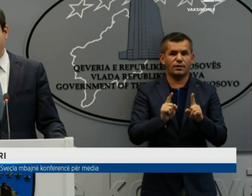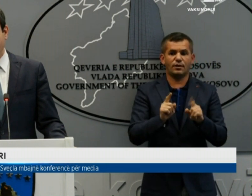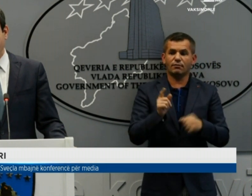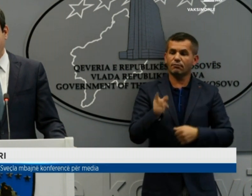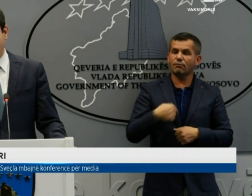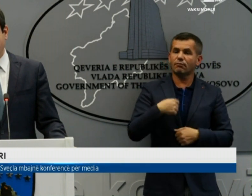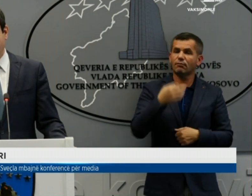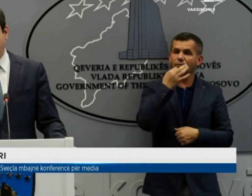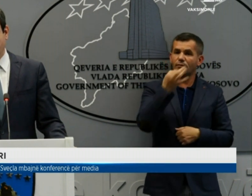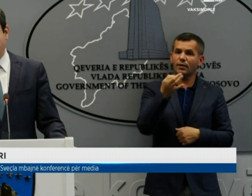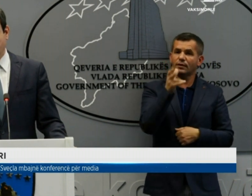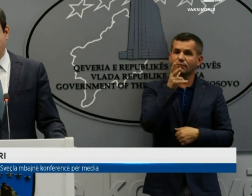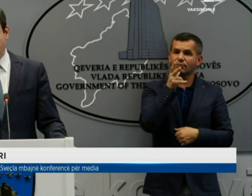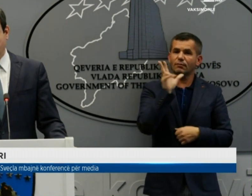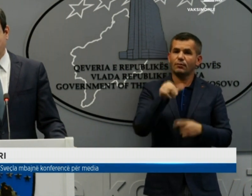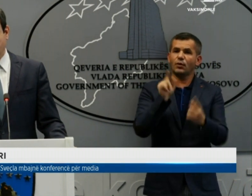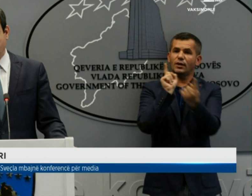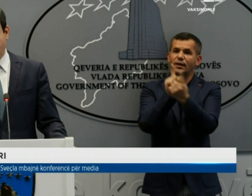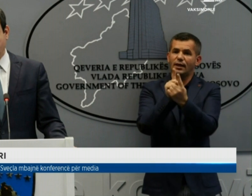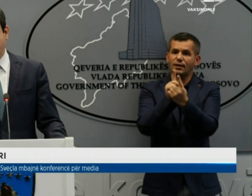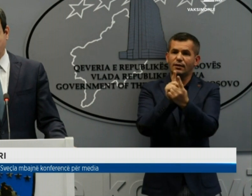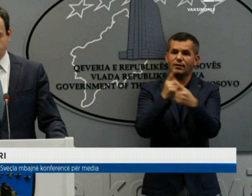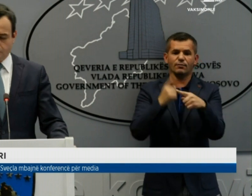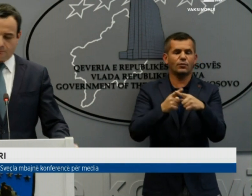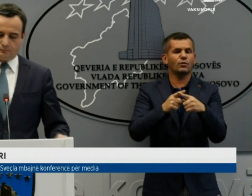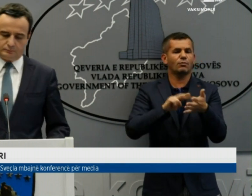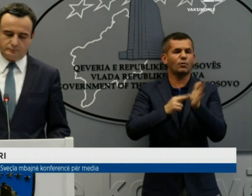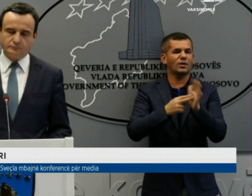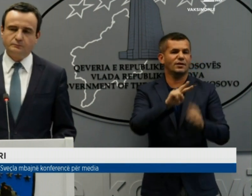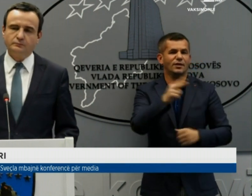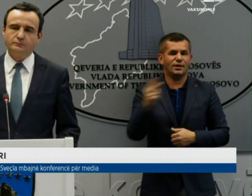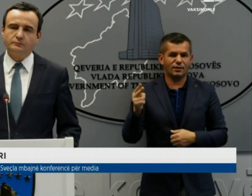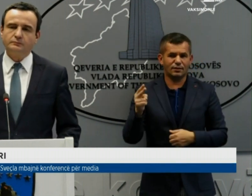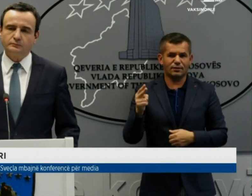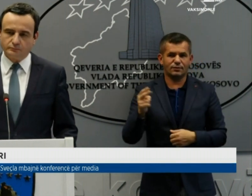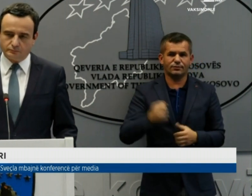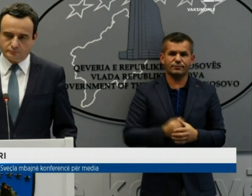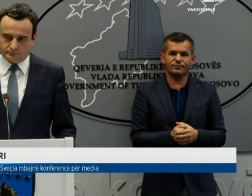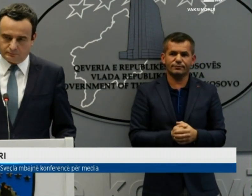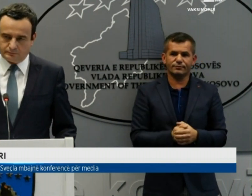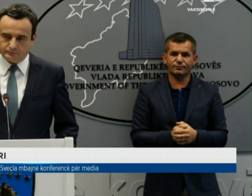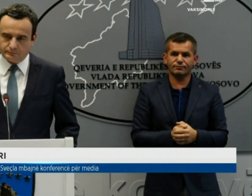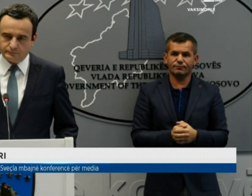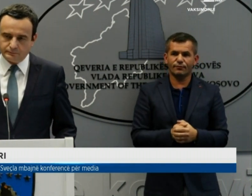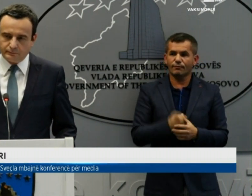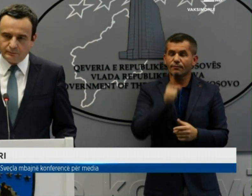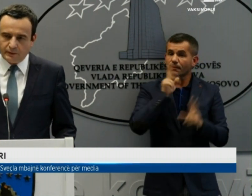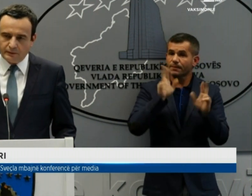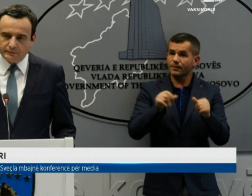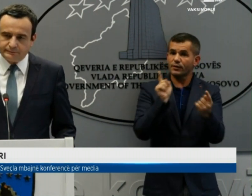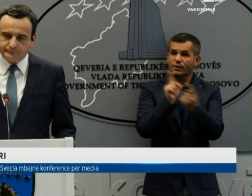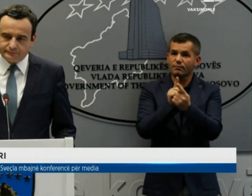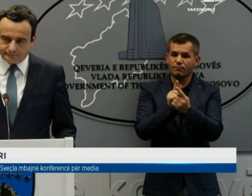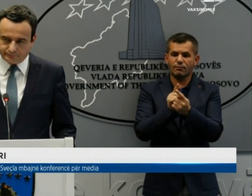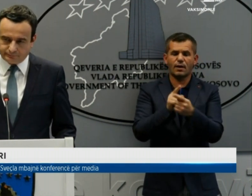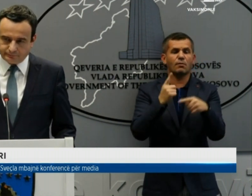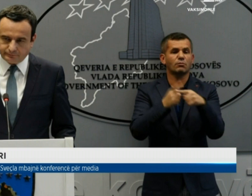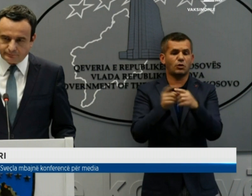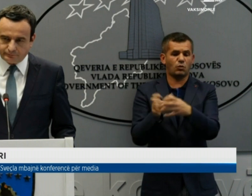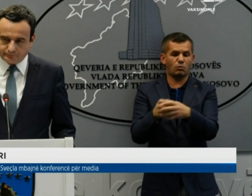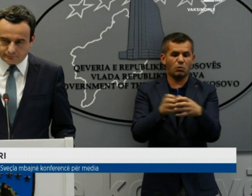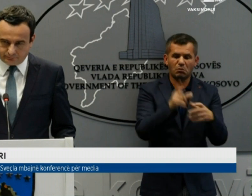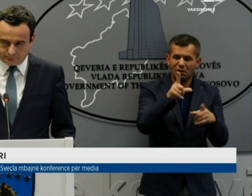Për këtë ai dëshiron një takim me ju, por edhe me partitë e tjera në vend. A do të ketë një takim me syrë dhe partive të